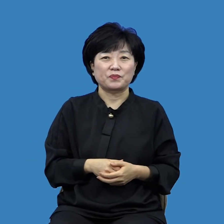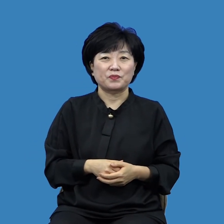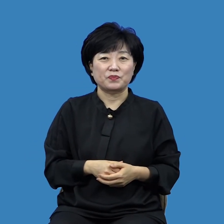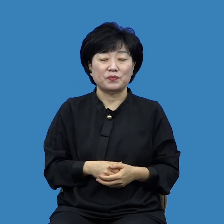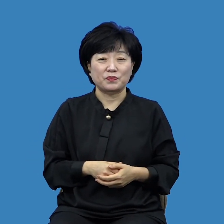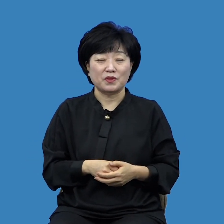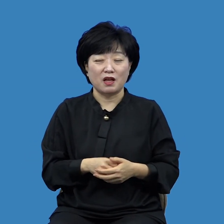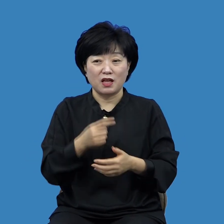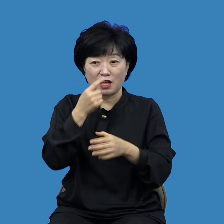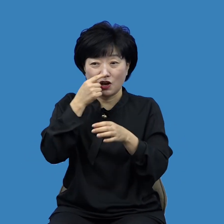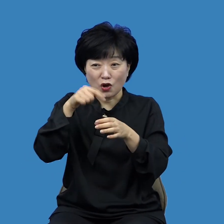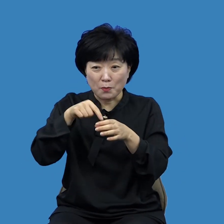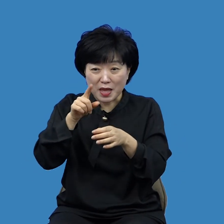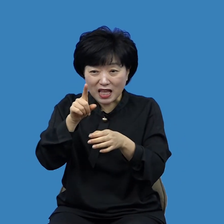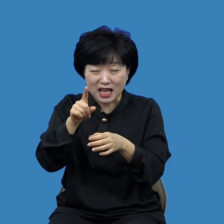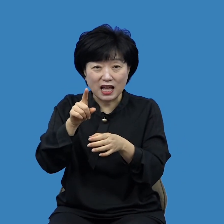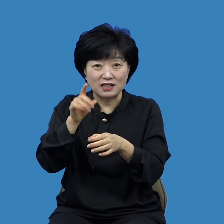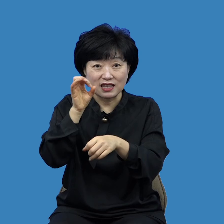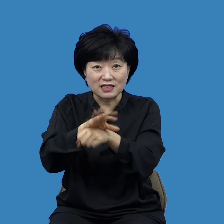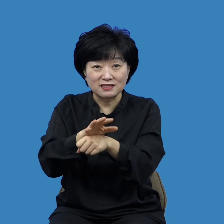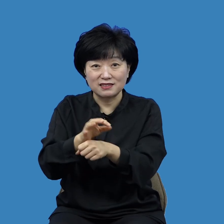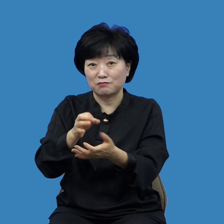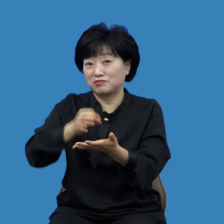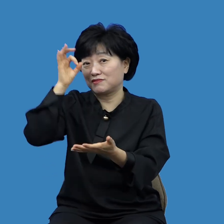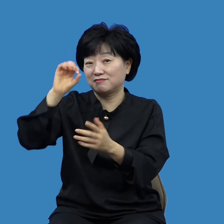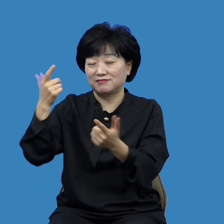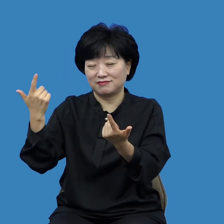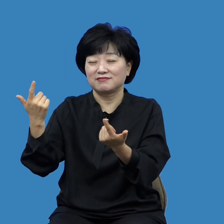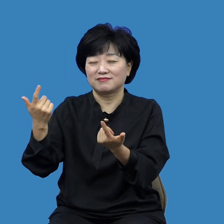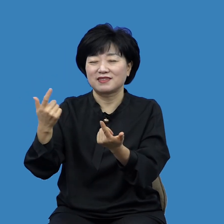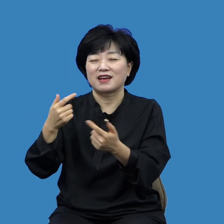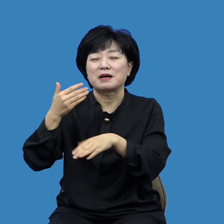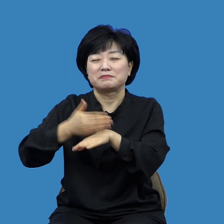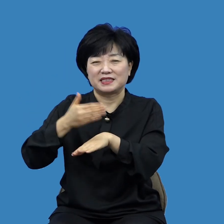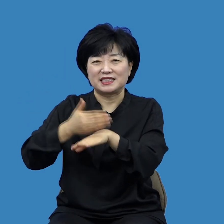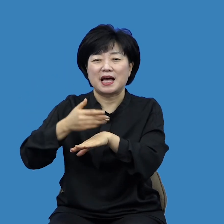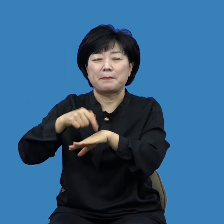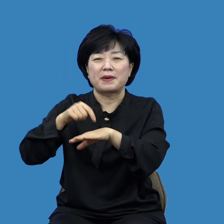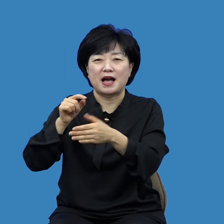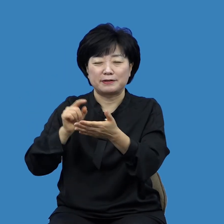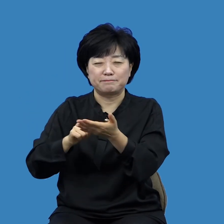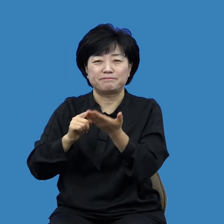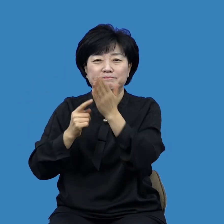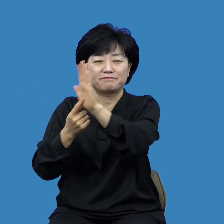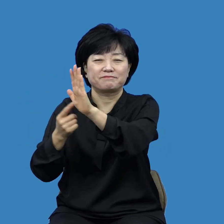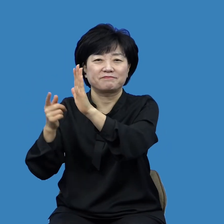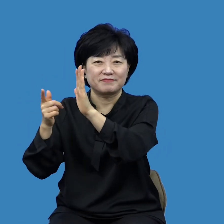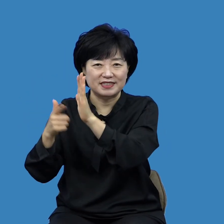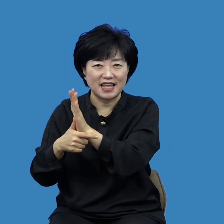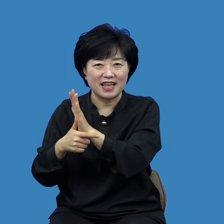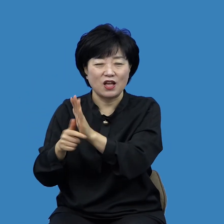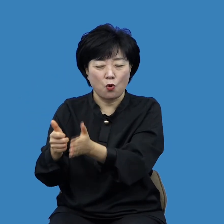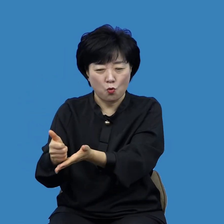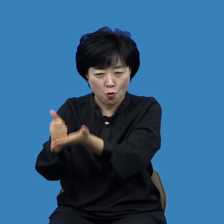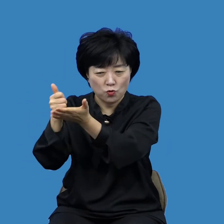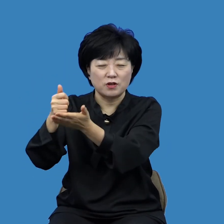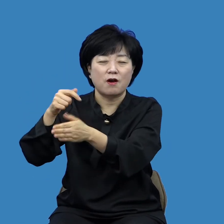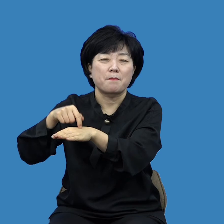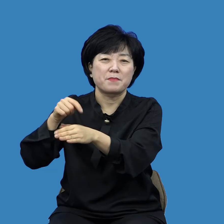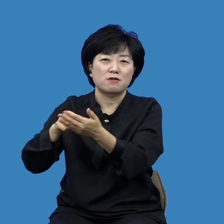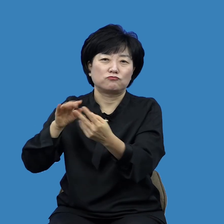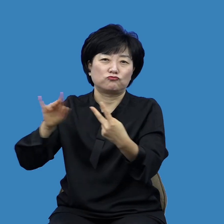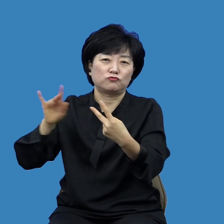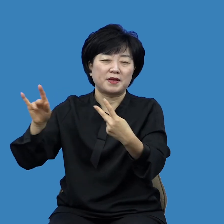쏘는데 뭐 대단한 돈 드는 거 아니잖아. 그렇지만 이것을 표현할 때 어떻게 돼요? 공경하는 것들이 배가가 돼요. 이게 공경하는